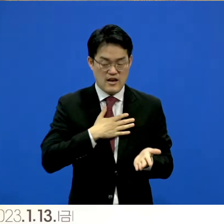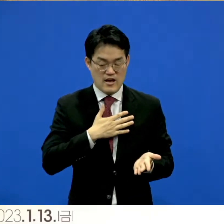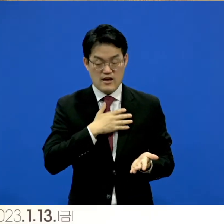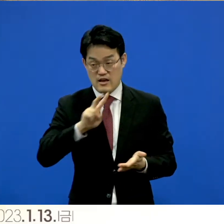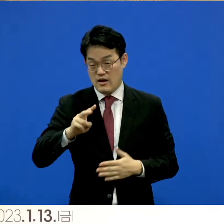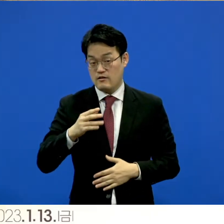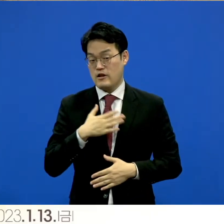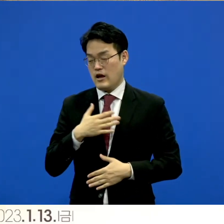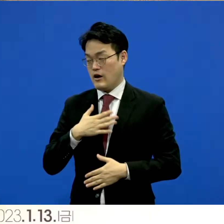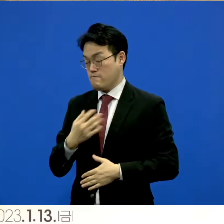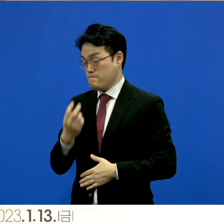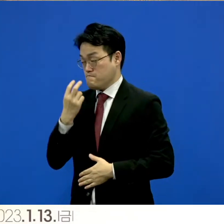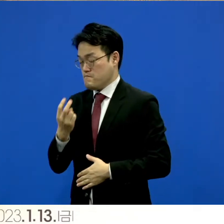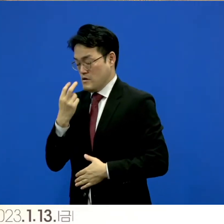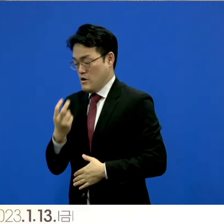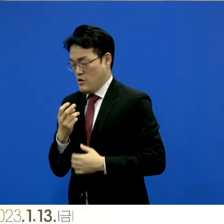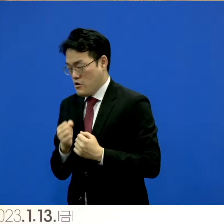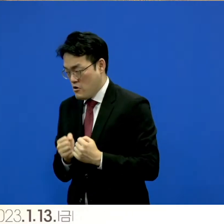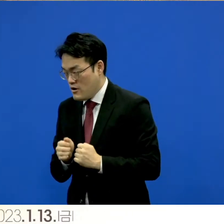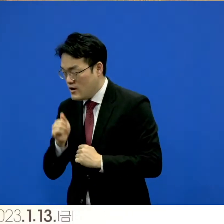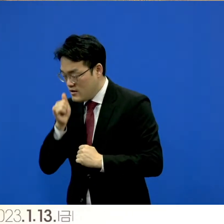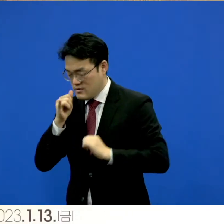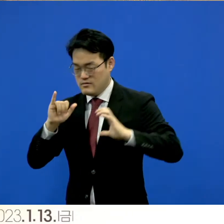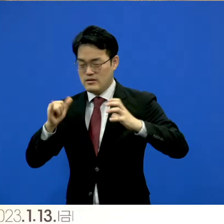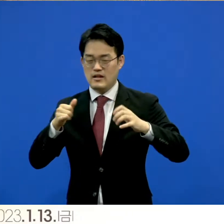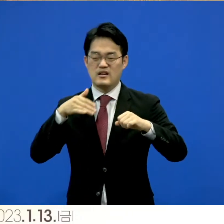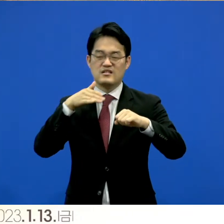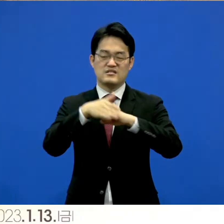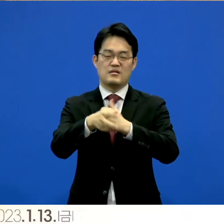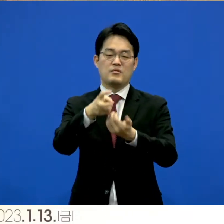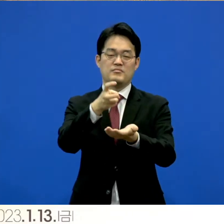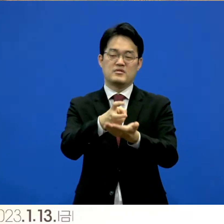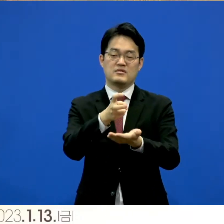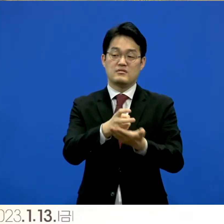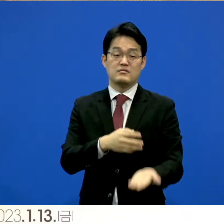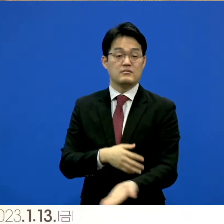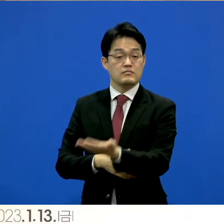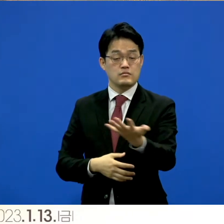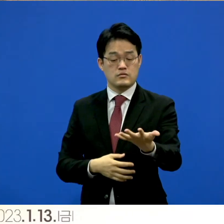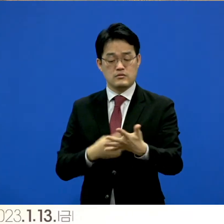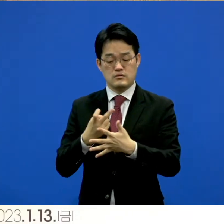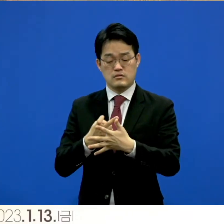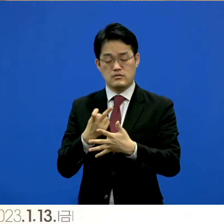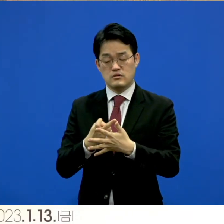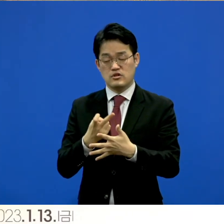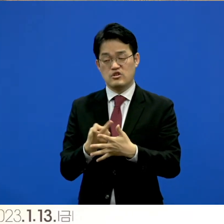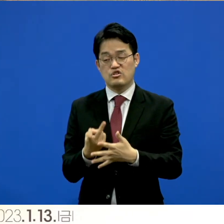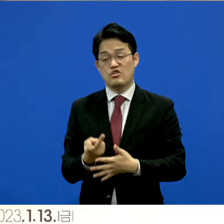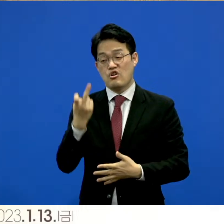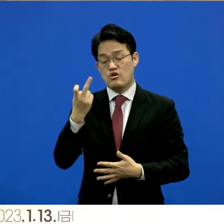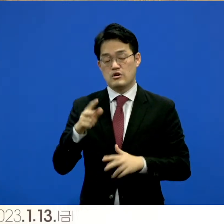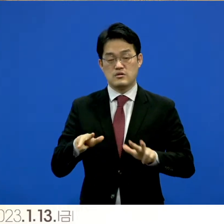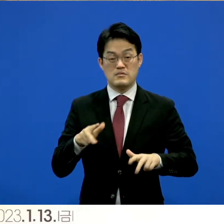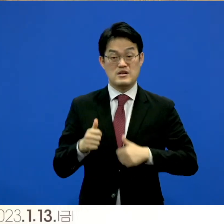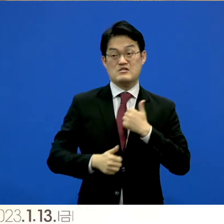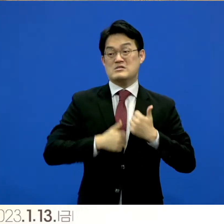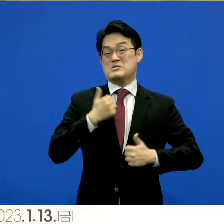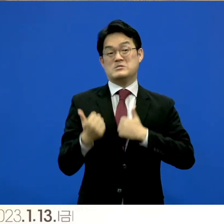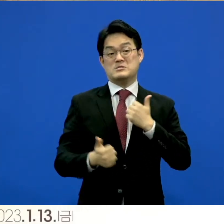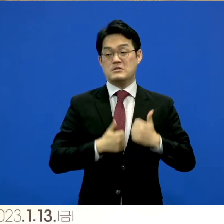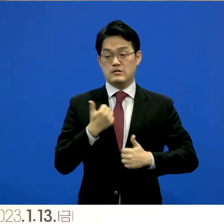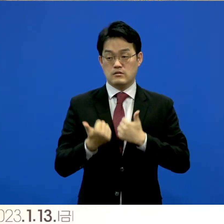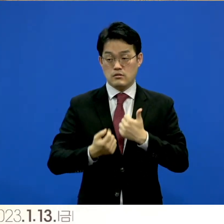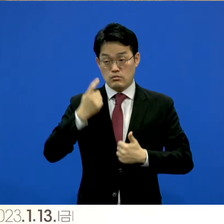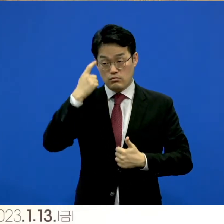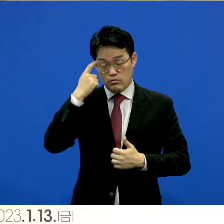이 첫째 아들이 배타적인 이유가 뭘까요? 그는 왜 그렇게 화가 나 있습니까? 모범적인 사람은